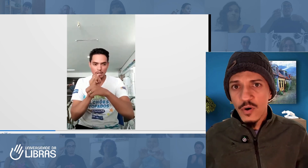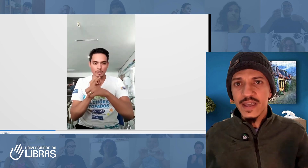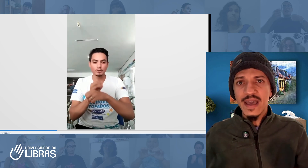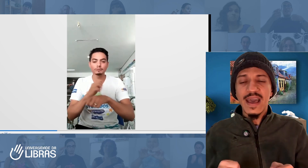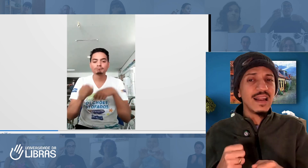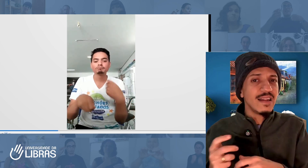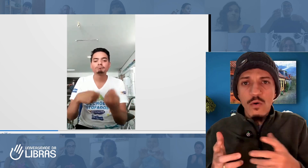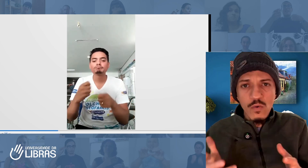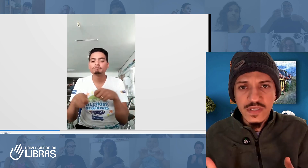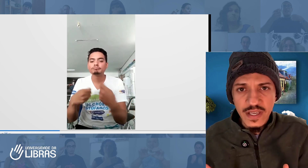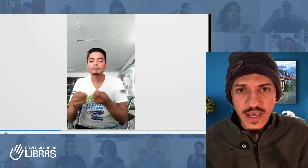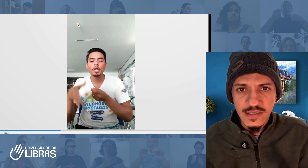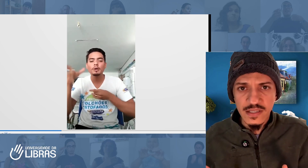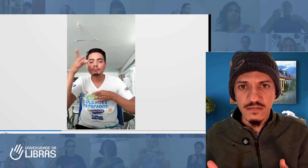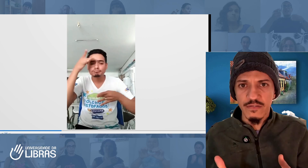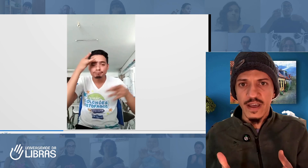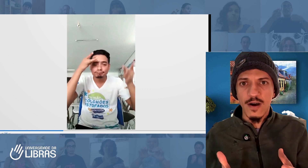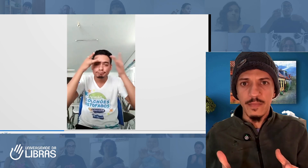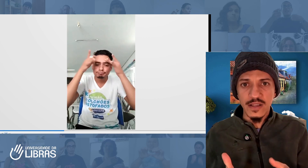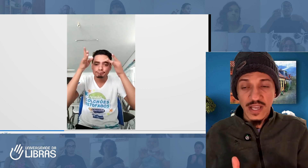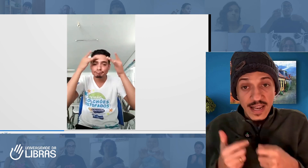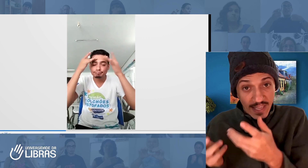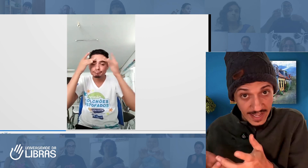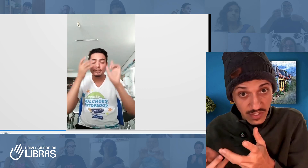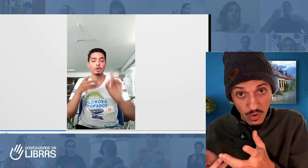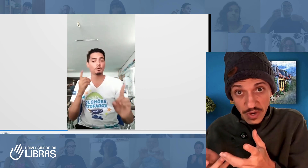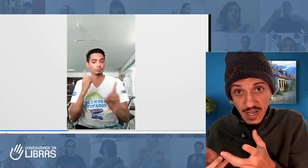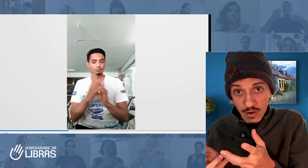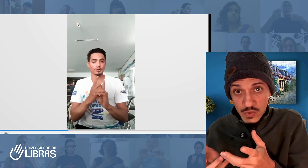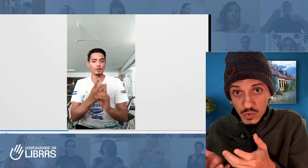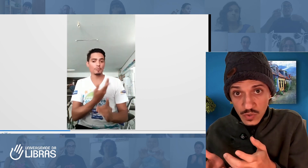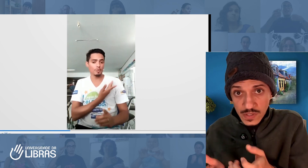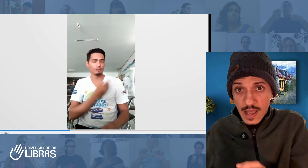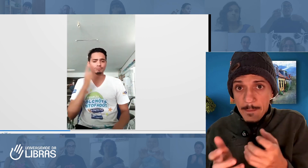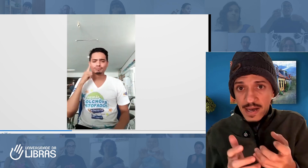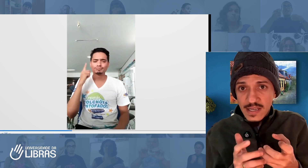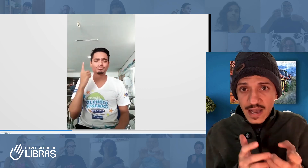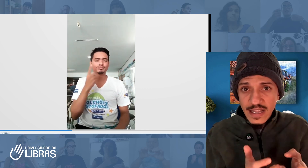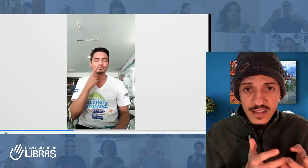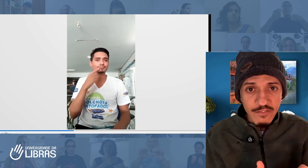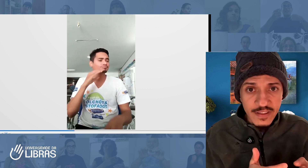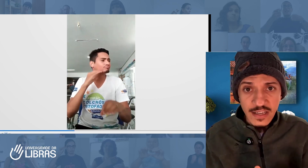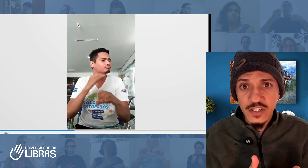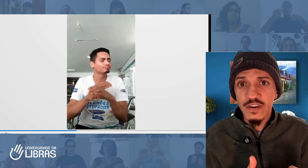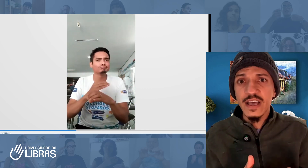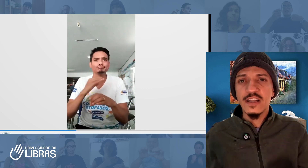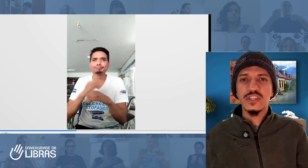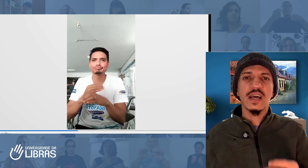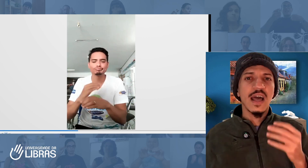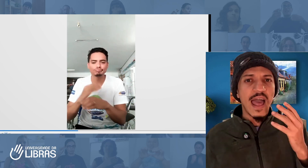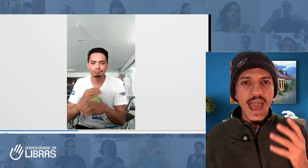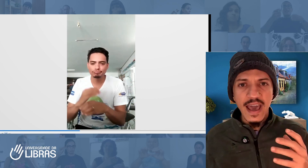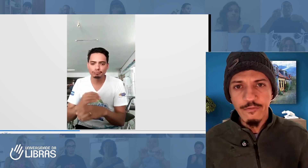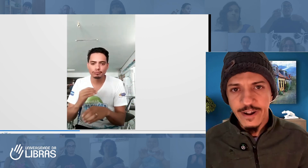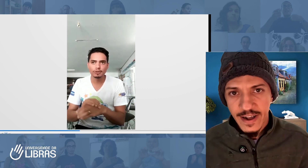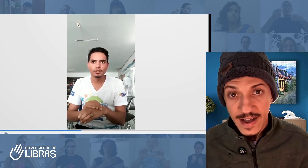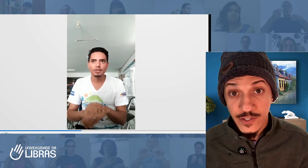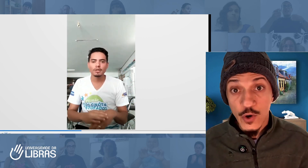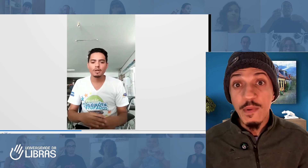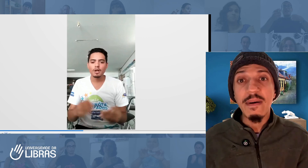ele não conseguia se desenvolver realmente. Ele queria se comunicar com surdos, mas a cada tentativa que ele tinha era um fracasso, uma barreira a